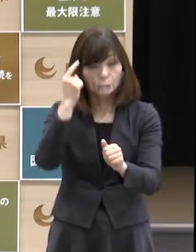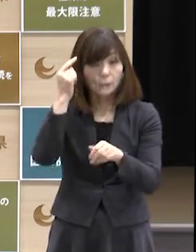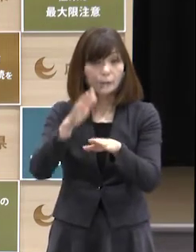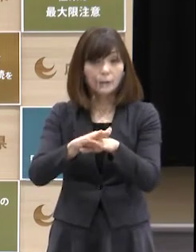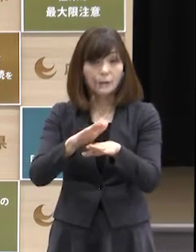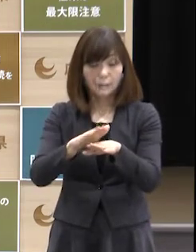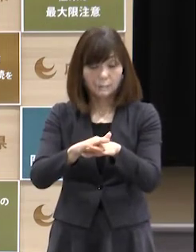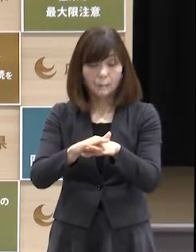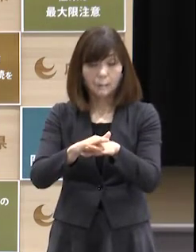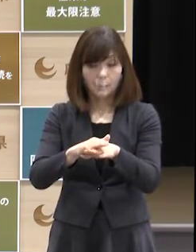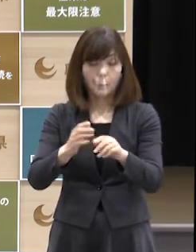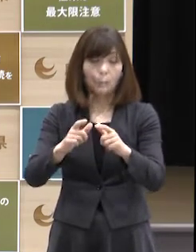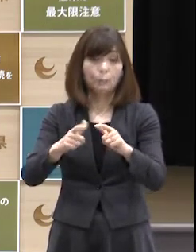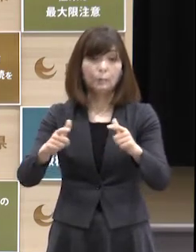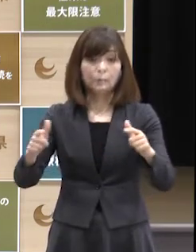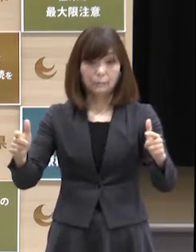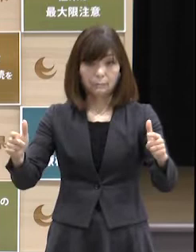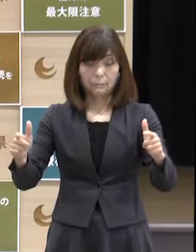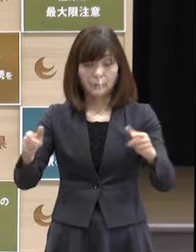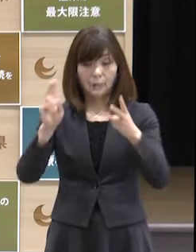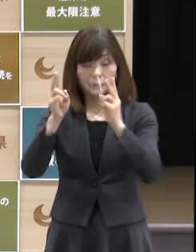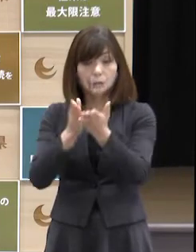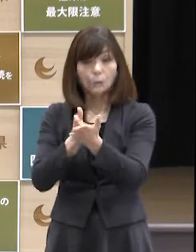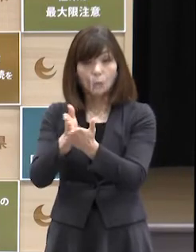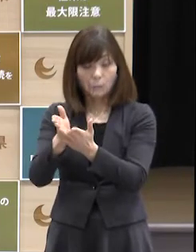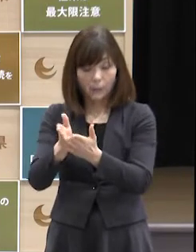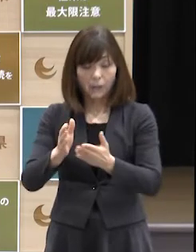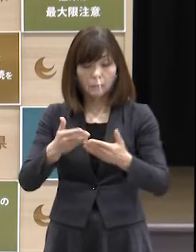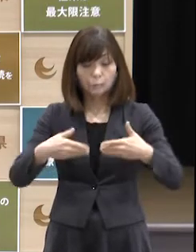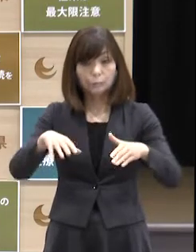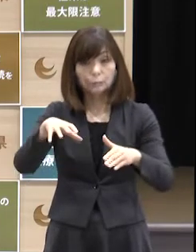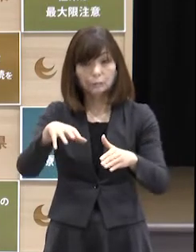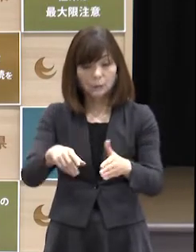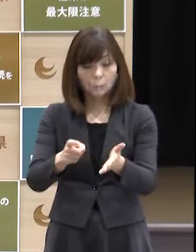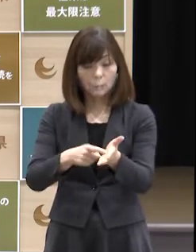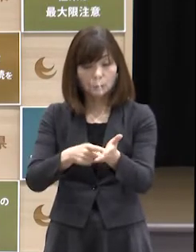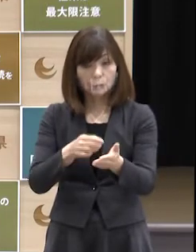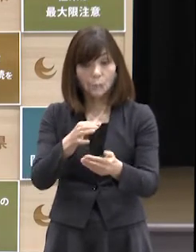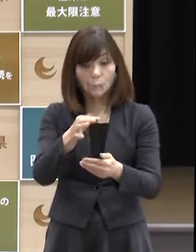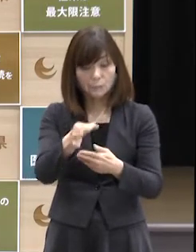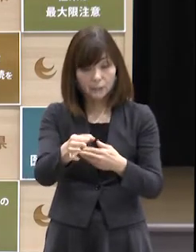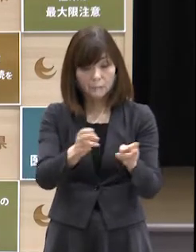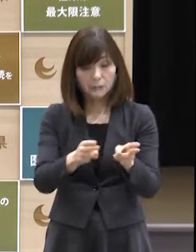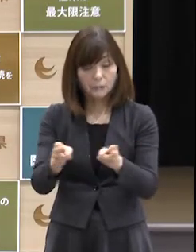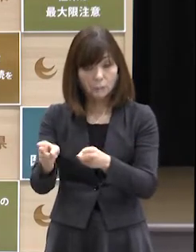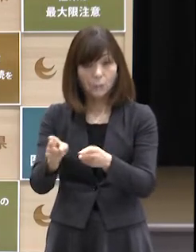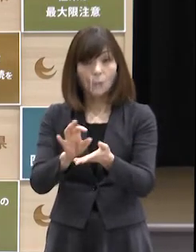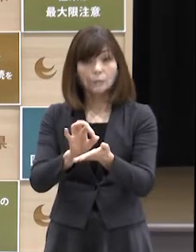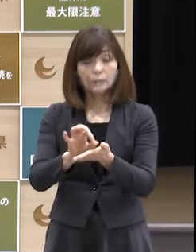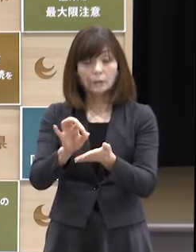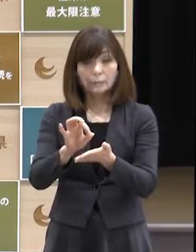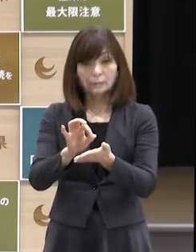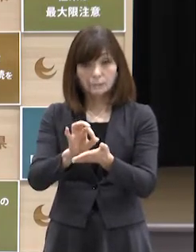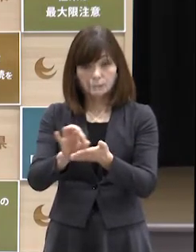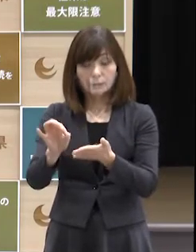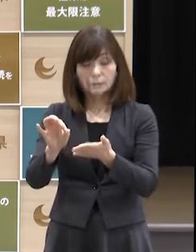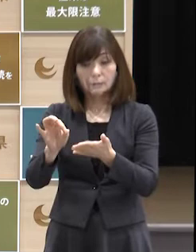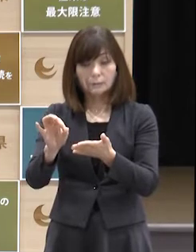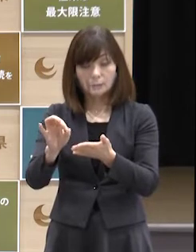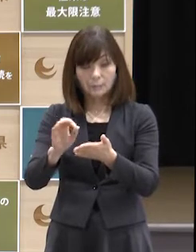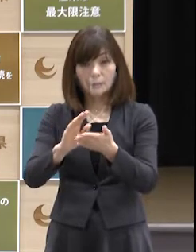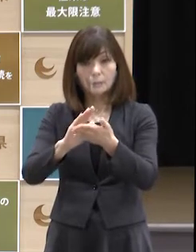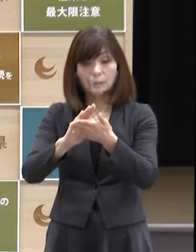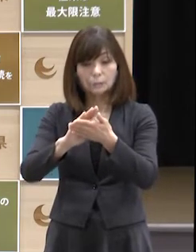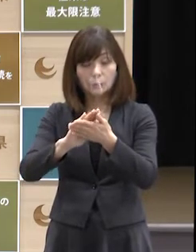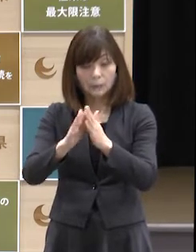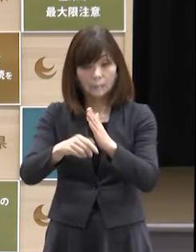ところでありまして、企業版ふるさと納税を活用したこの県外企業から寄付もです